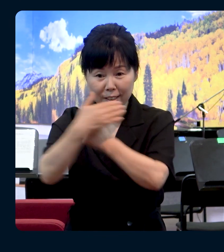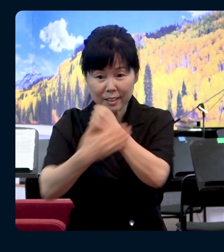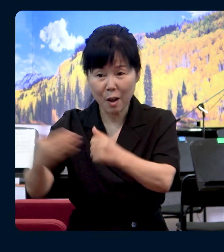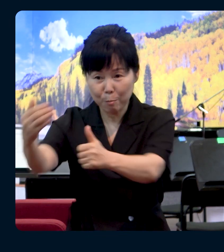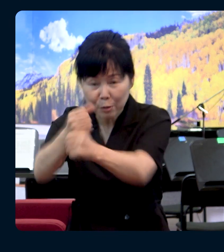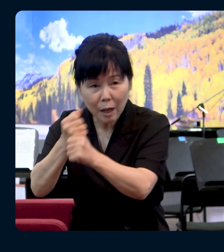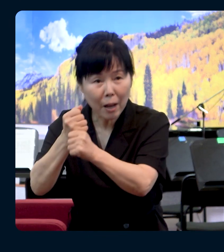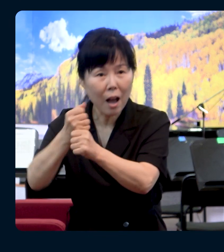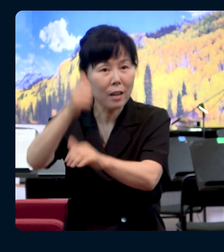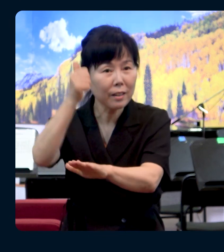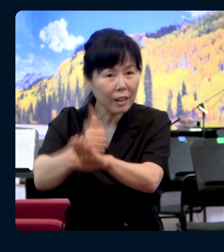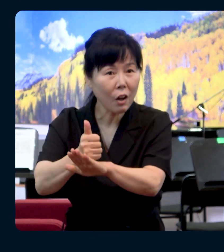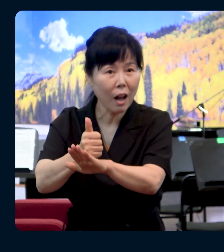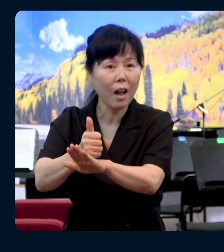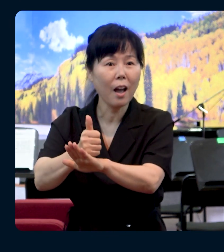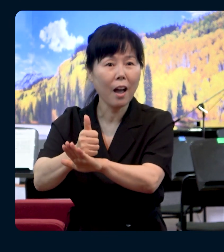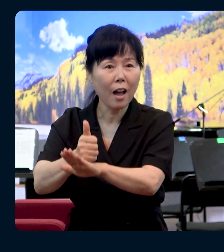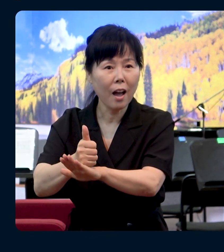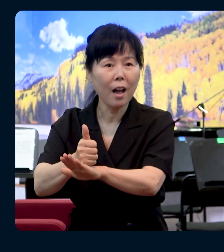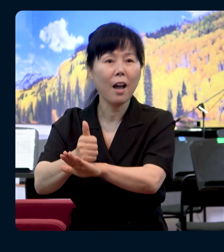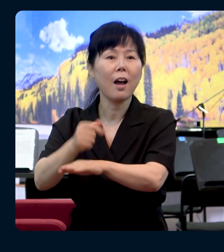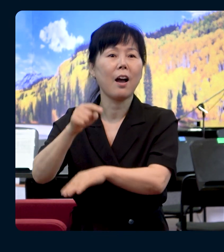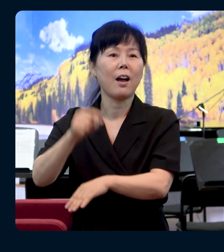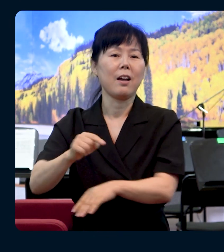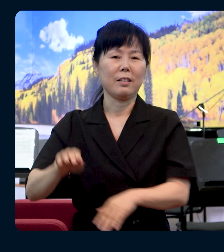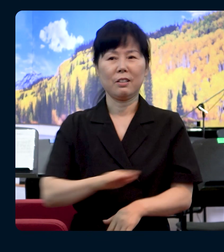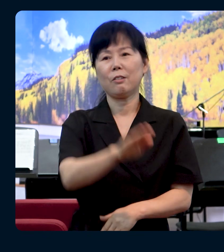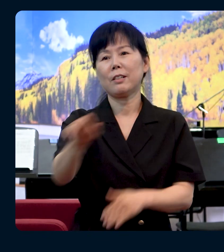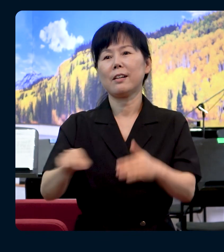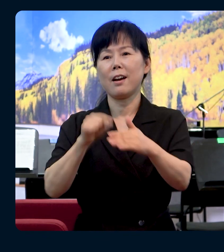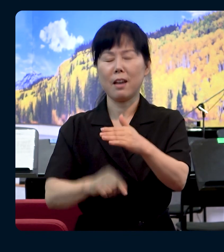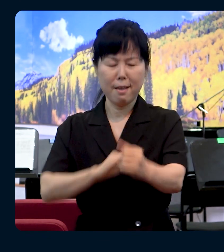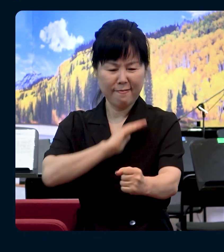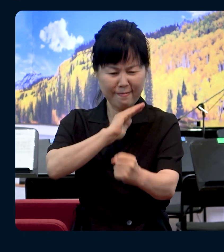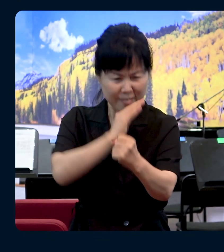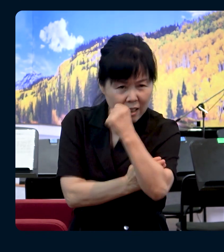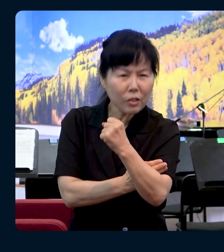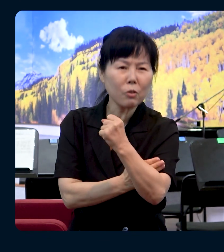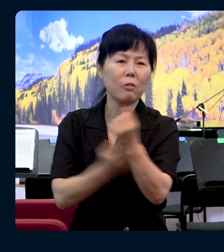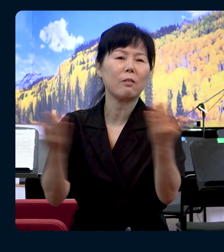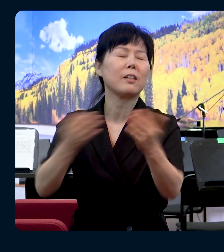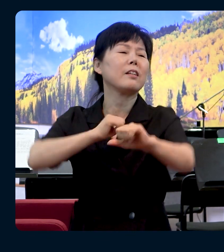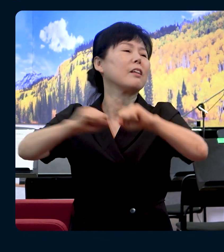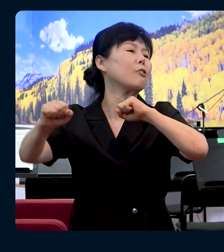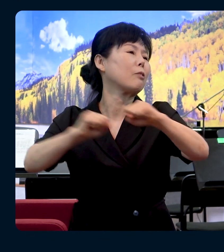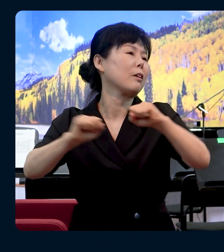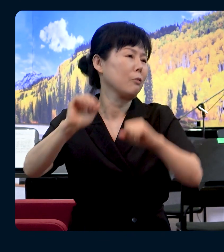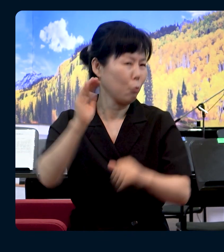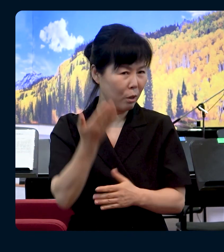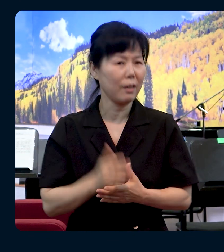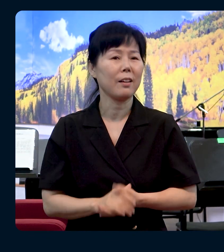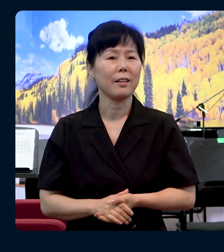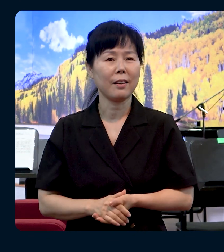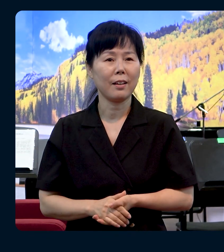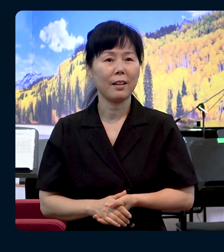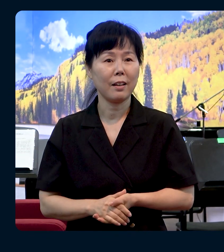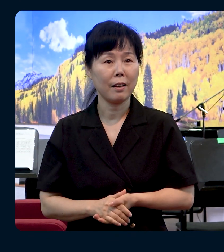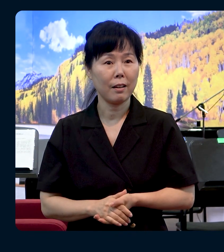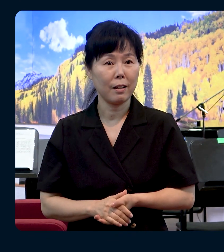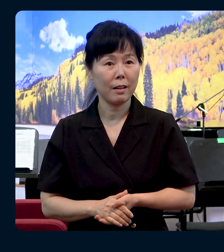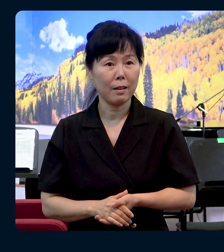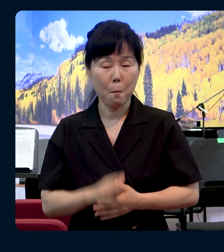순간, 그 십자가의 대속의 은혜가 우리 가운데 능력으로 역사하거든요. 그